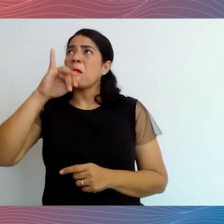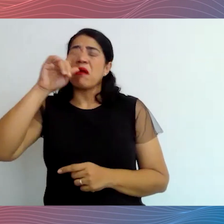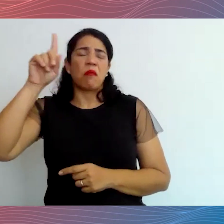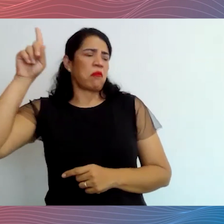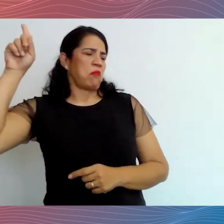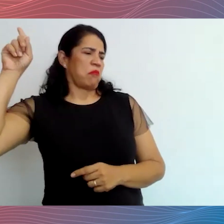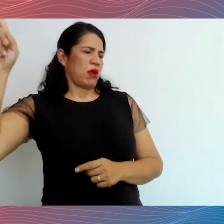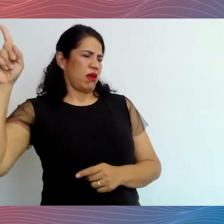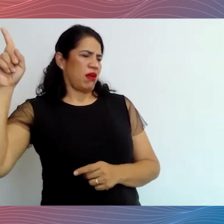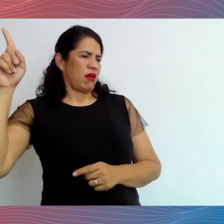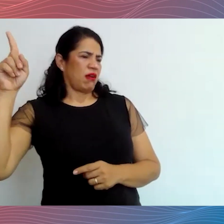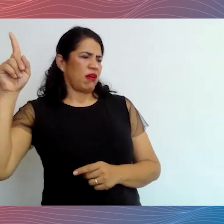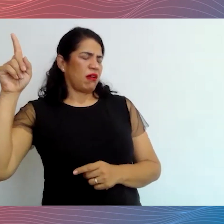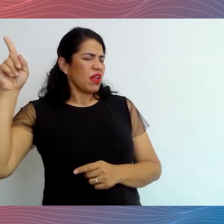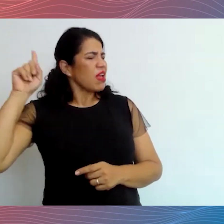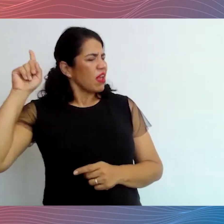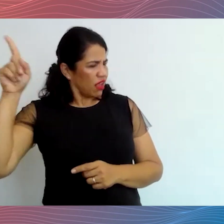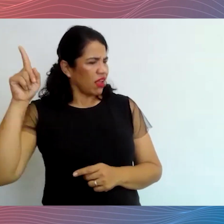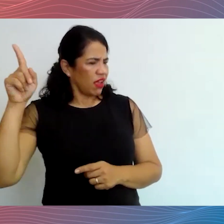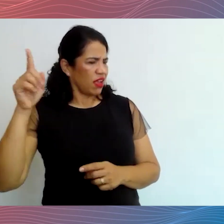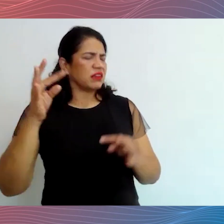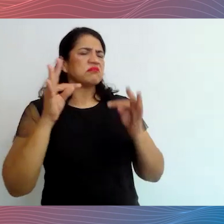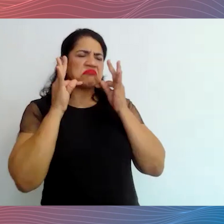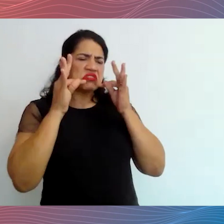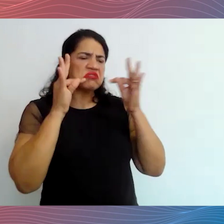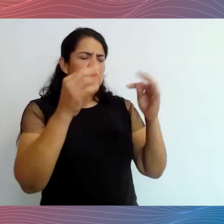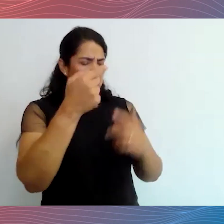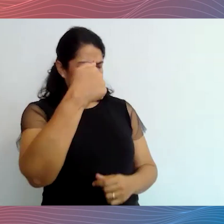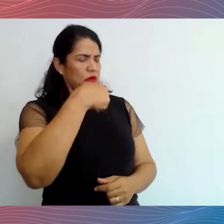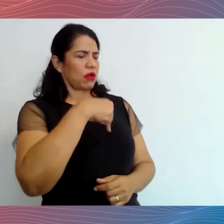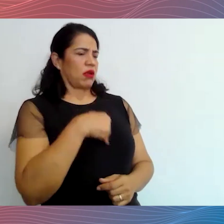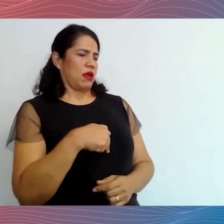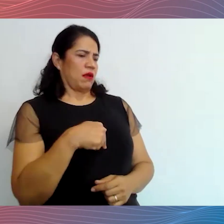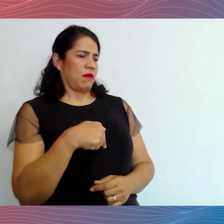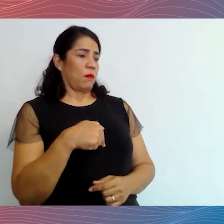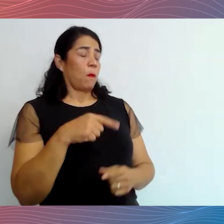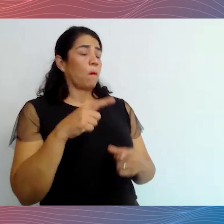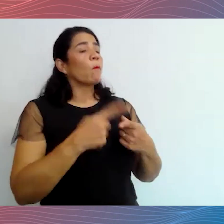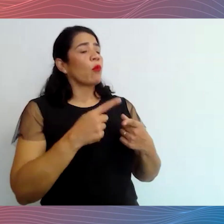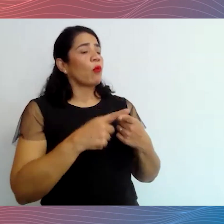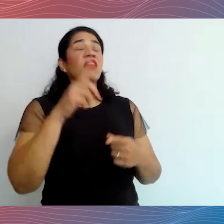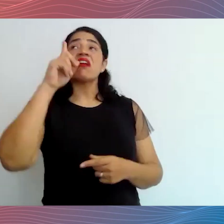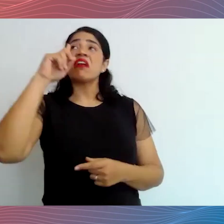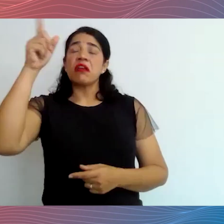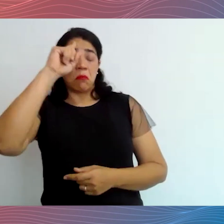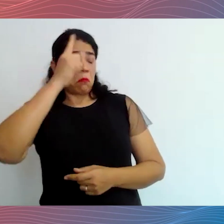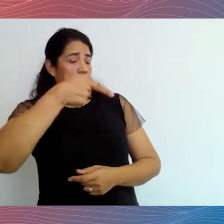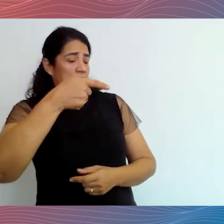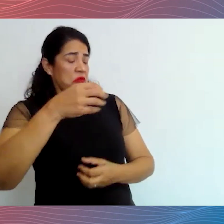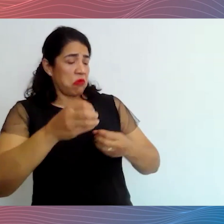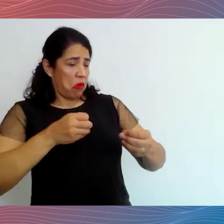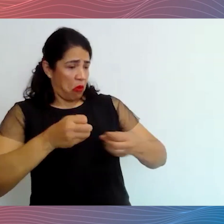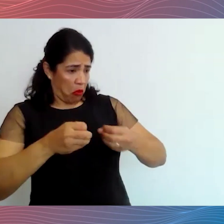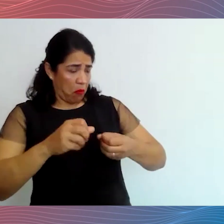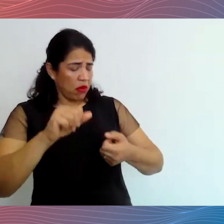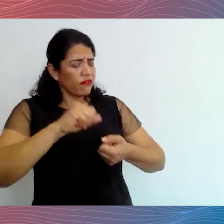que Ele me entrega para fazer, e essas obras que eu faço, na verdade não sou eu quem faço, Ele mesmo faz em